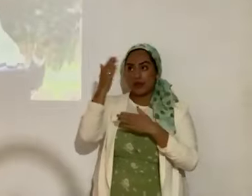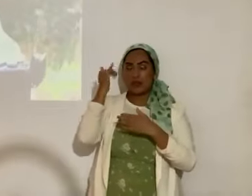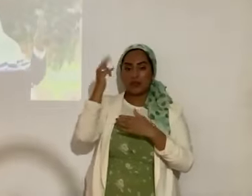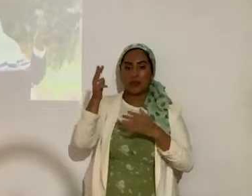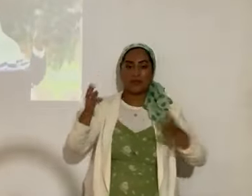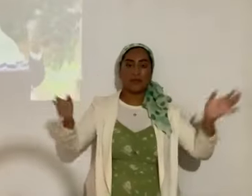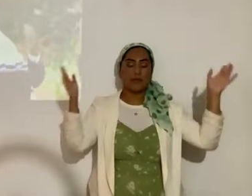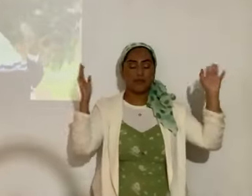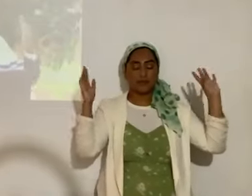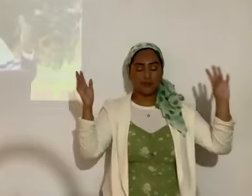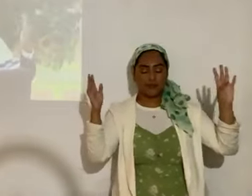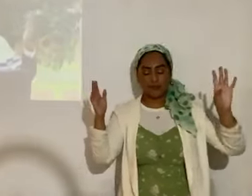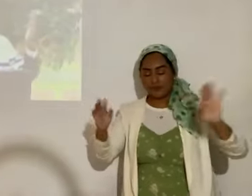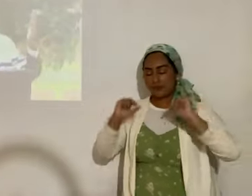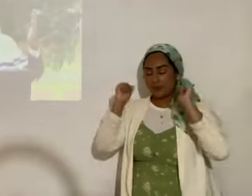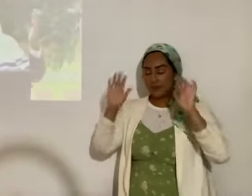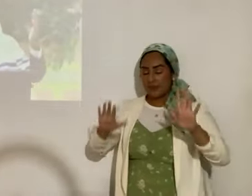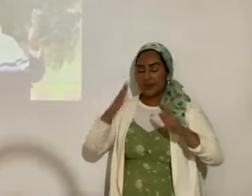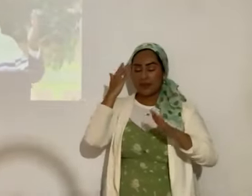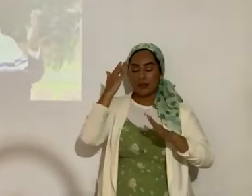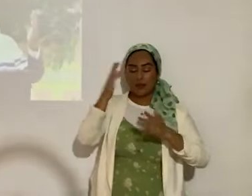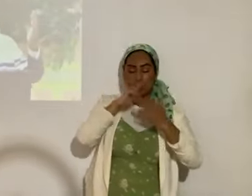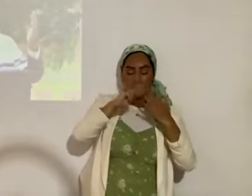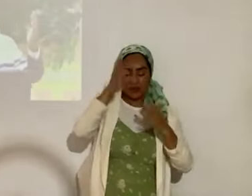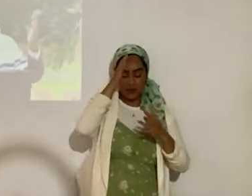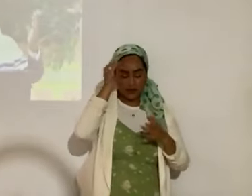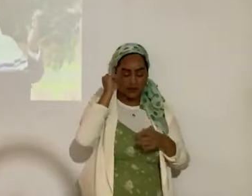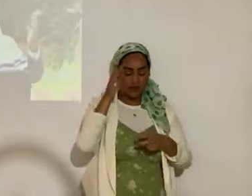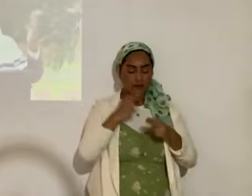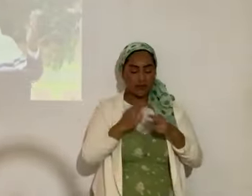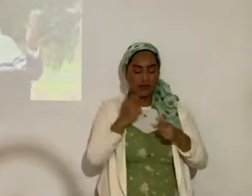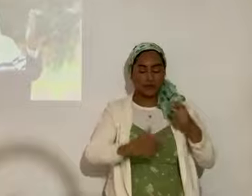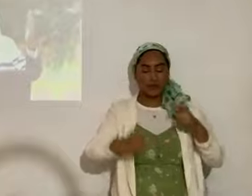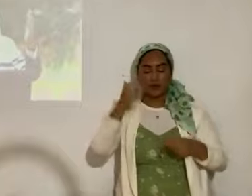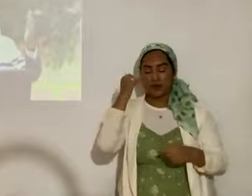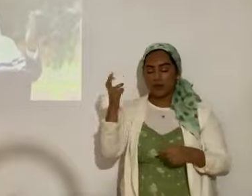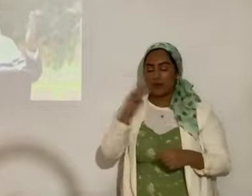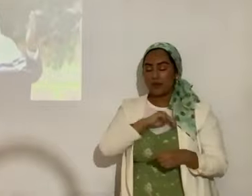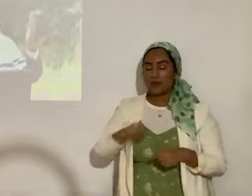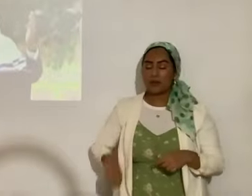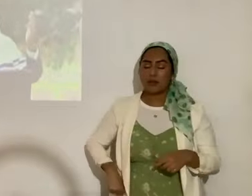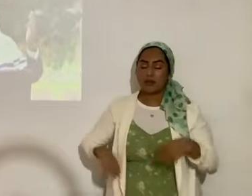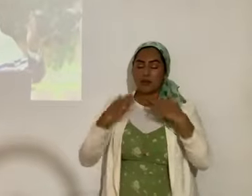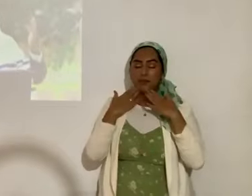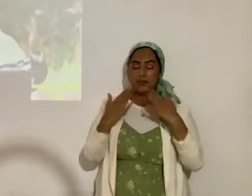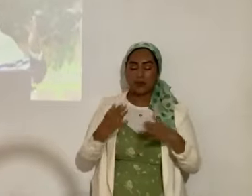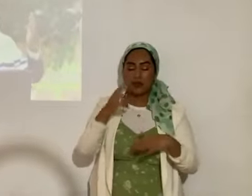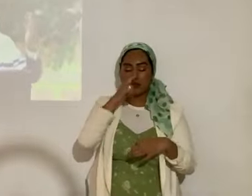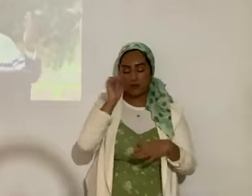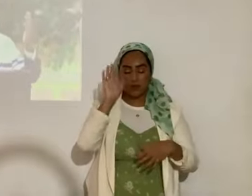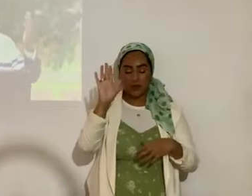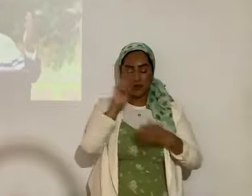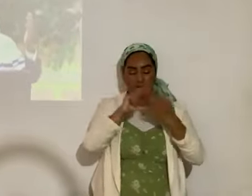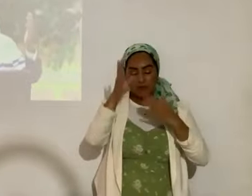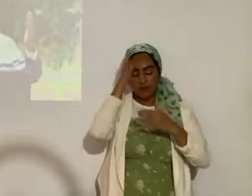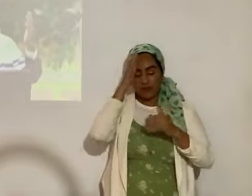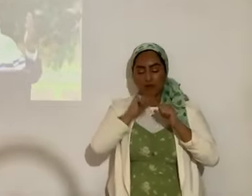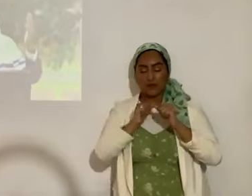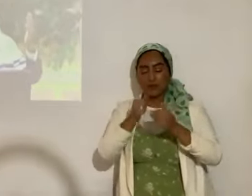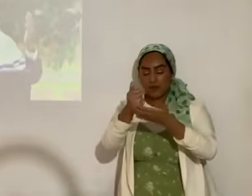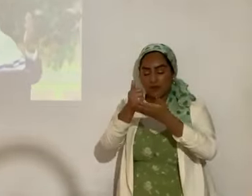allá Hagamos una oración Padre eterno te damos Porque tu padre siempre nos